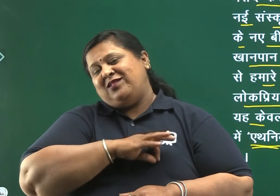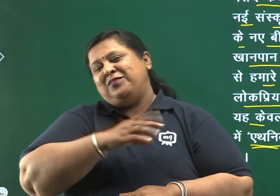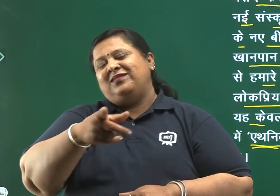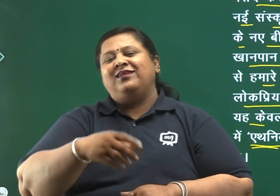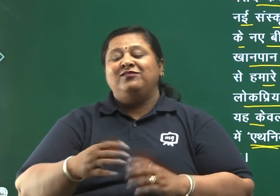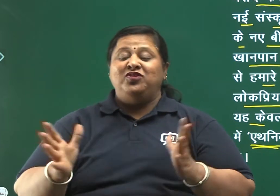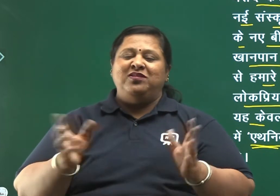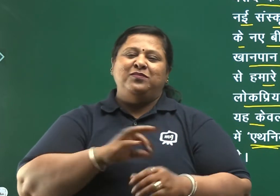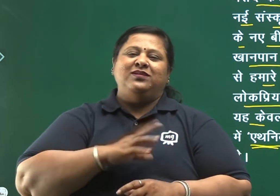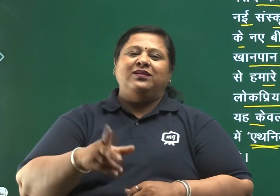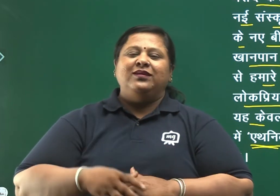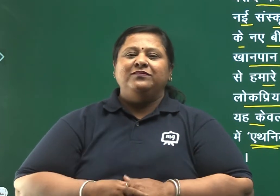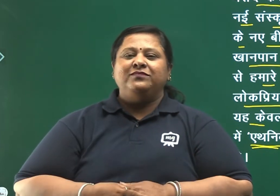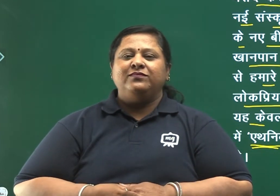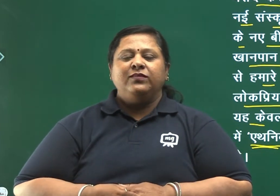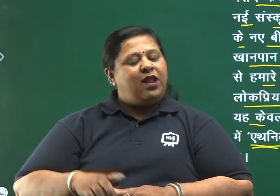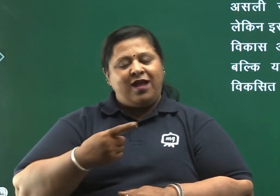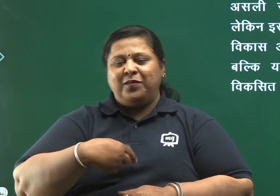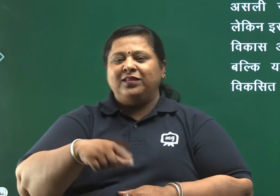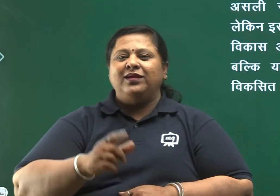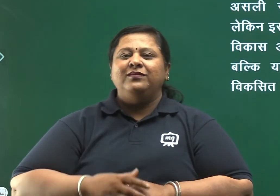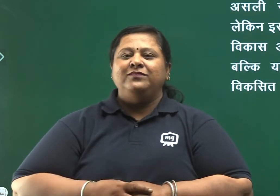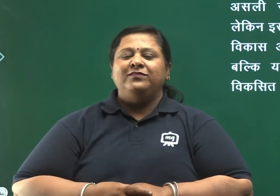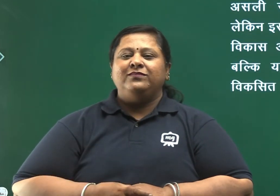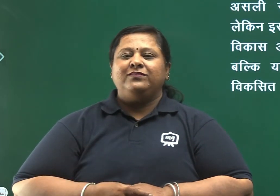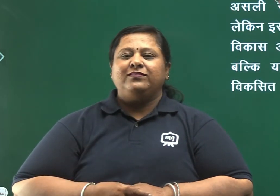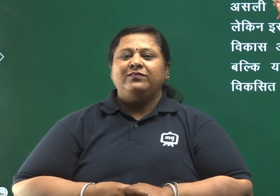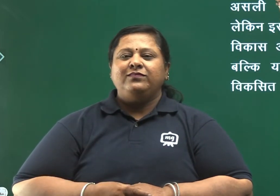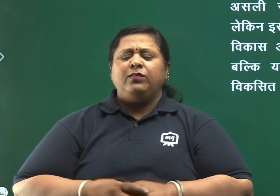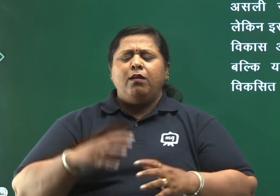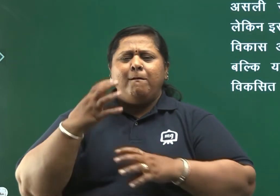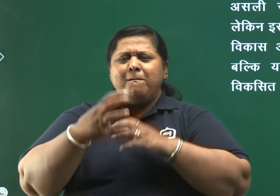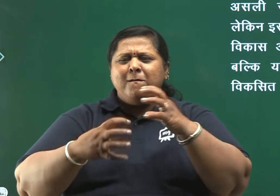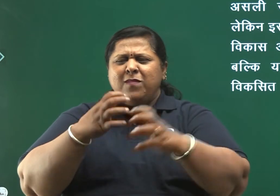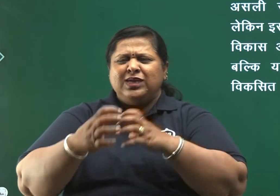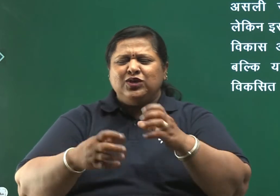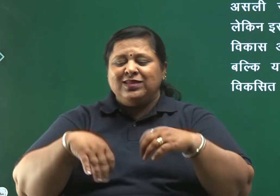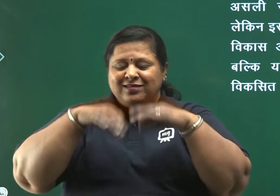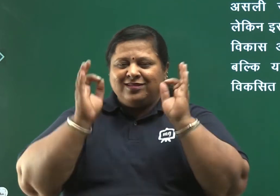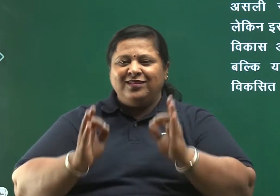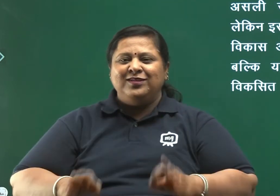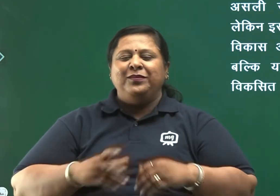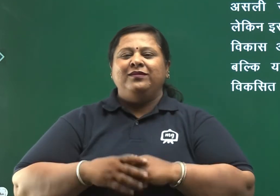करते हैं। आगे बढ़ते हैं। मिश्रित संस्कृति से भी